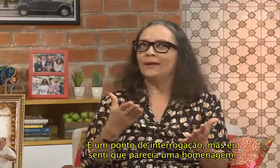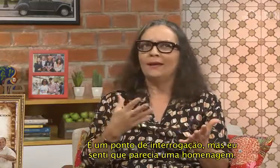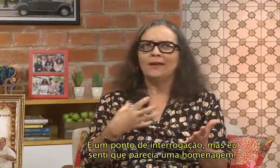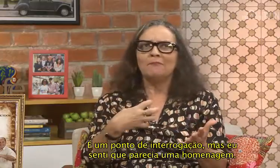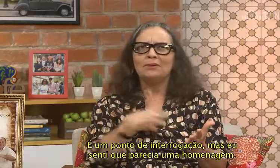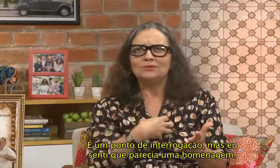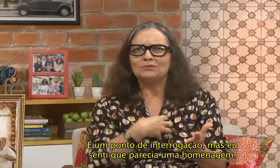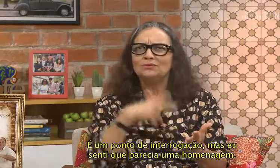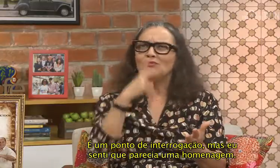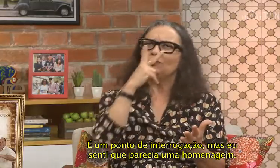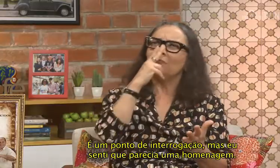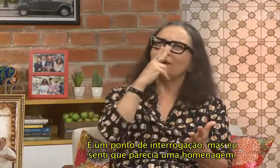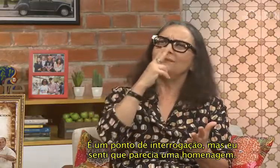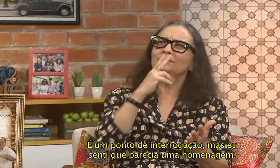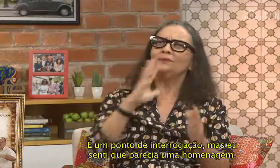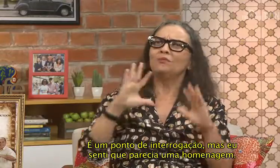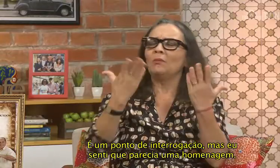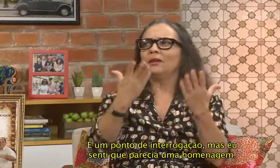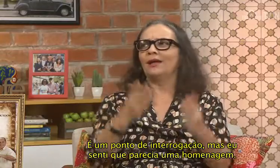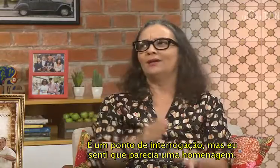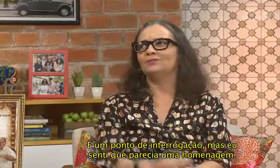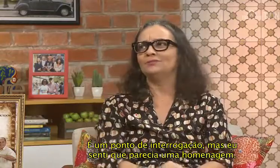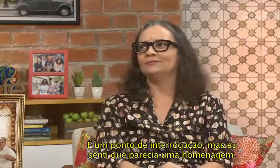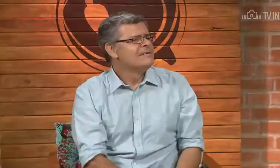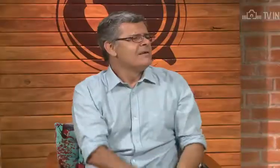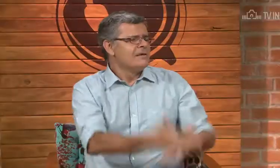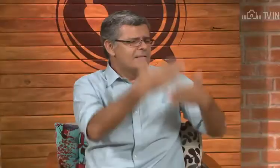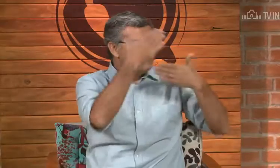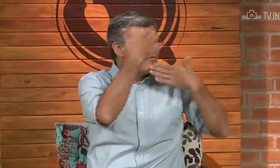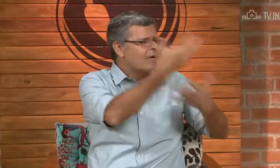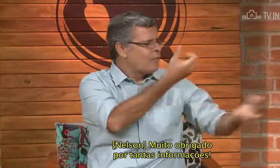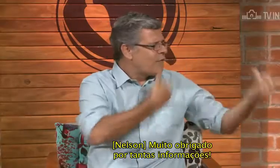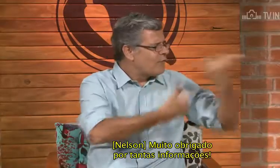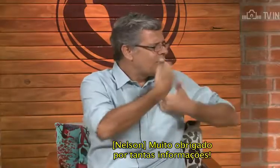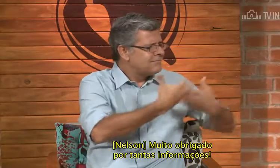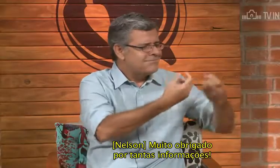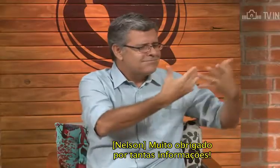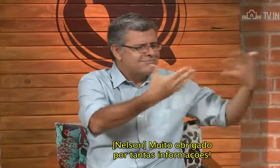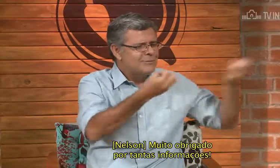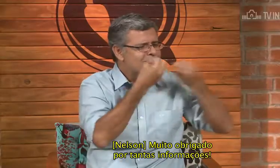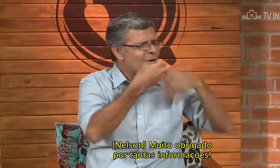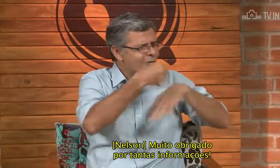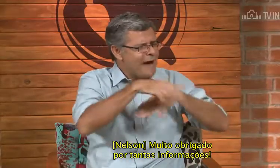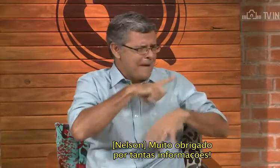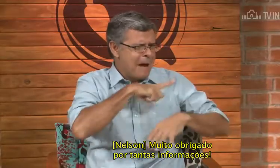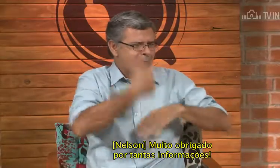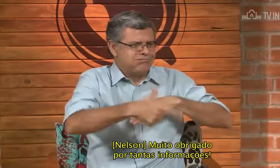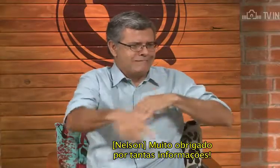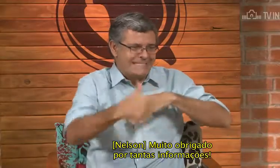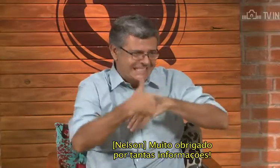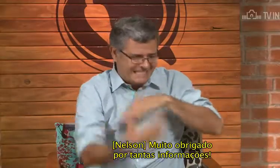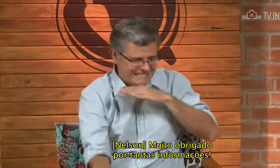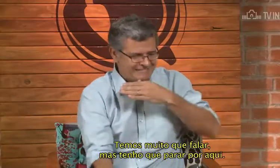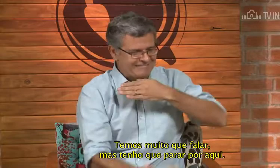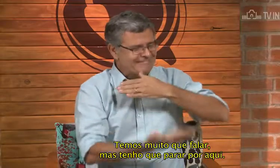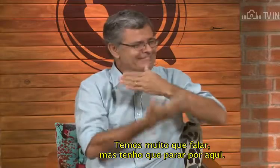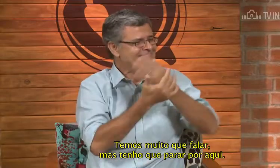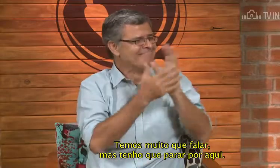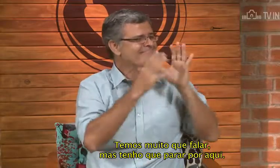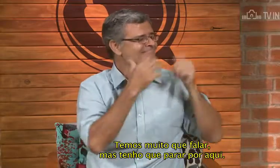ponto de interrogação Mas eu senti Que parecia uma homenagem Muito obrigado por tantas informações Temos muito o que